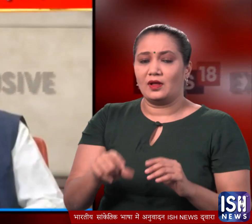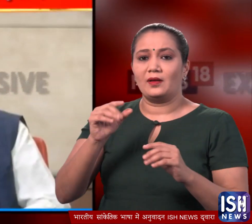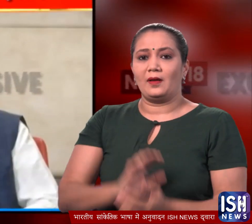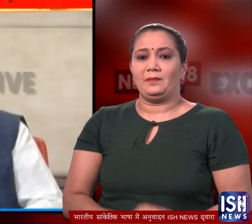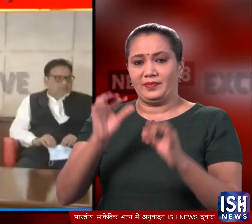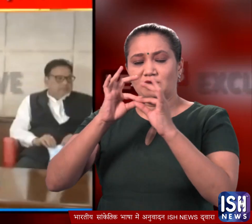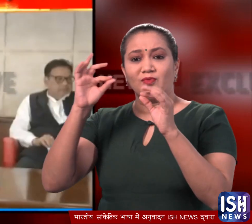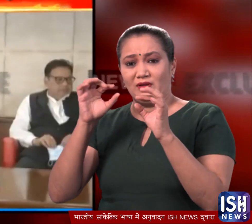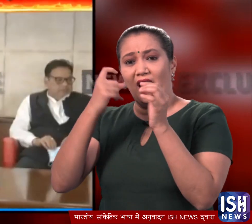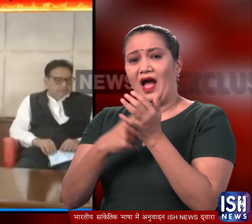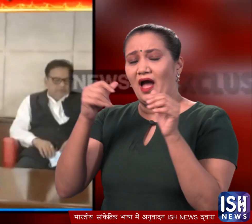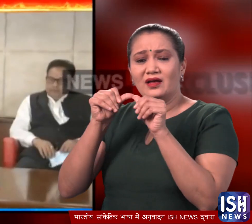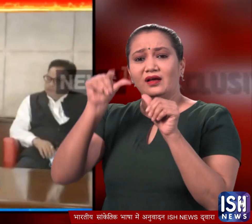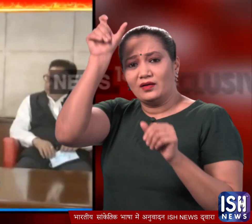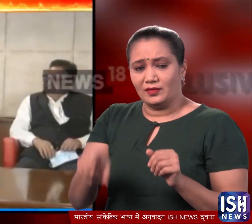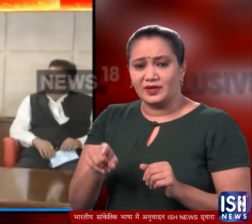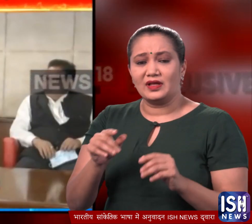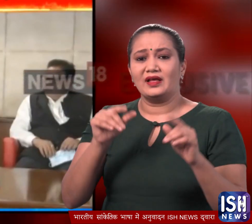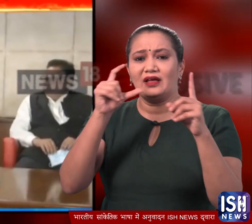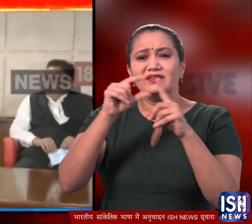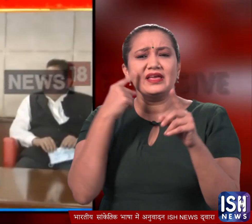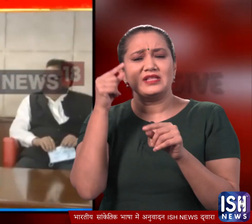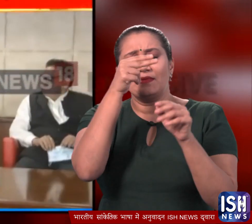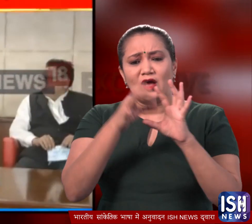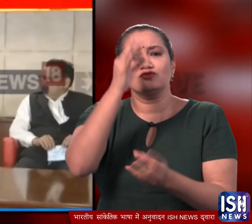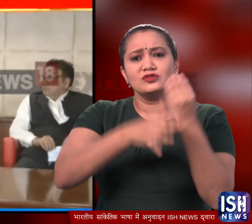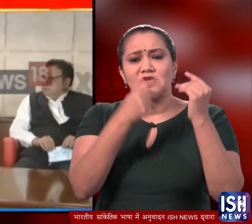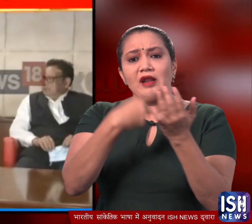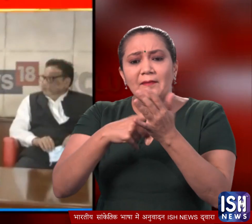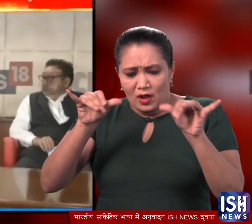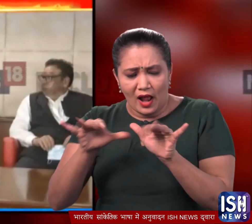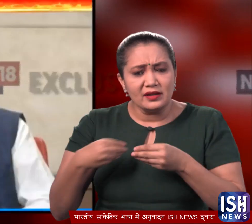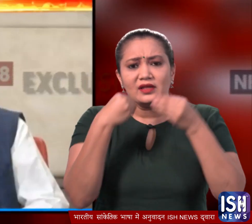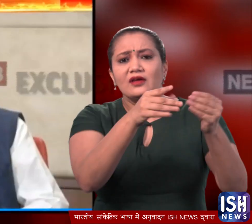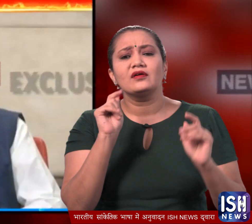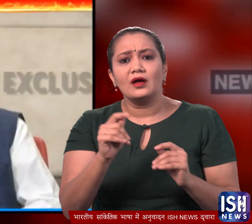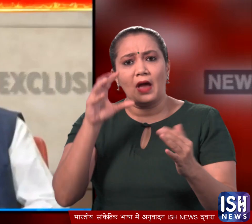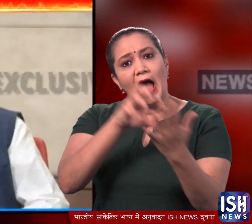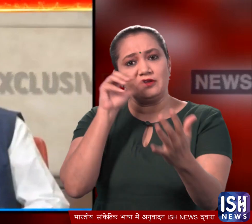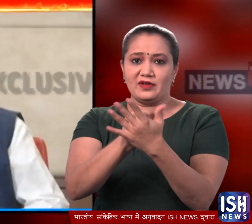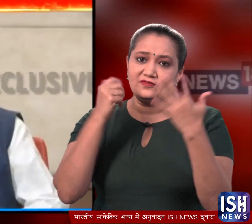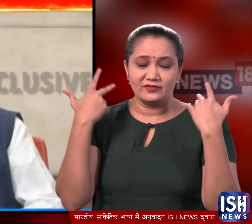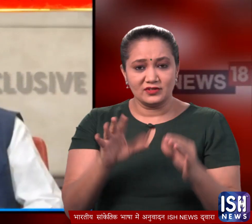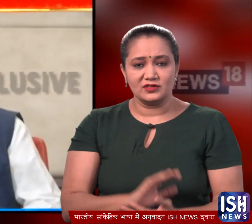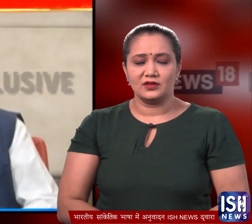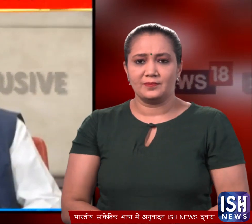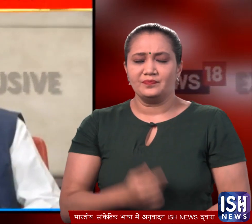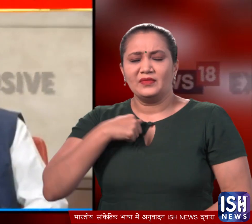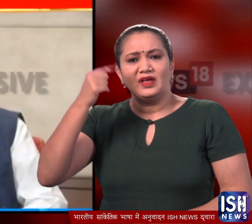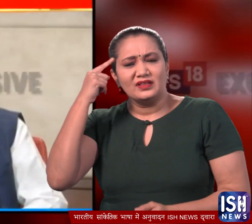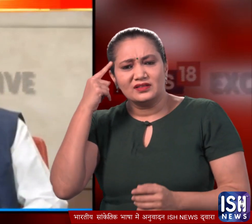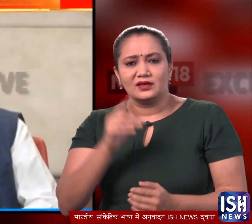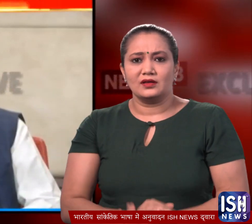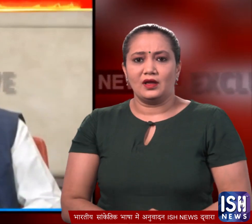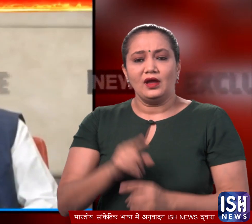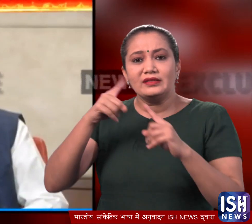था कि दावत-ए-इस्लामी नाम की इस संस्था को रायपुर में जमीन देने के लिए विज्ञापन जारी किया गया। मुझे नहीं लगता है कि तहसीलदार ने अपनी मर्जी